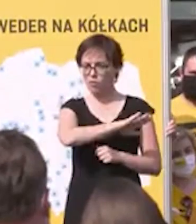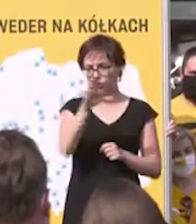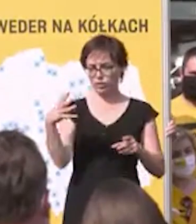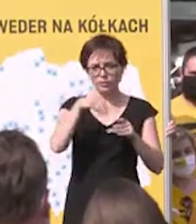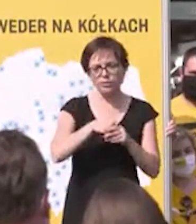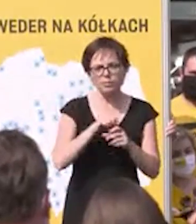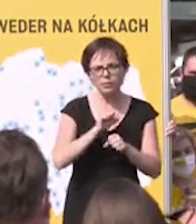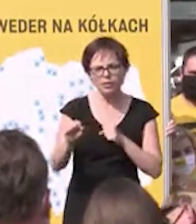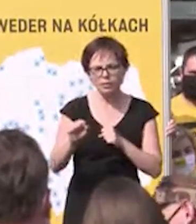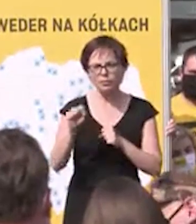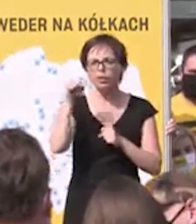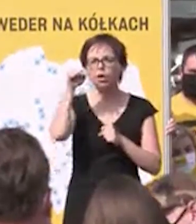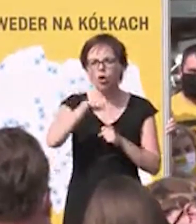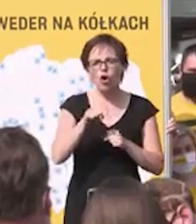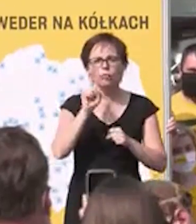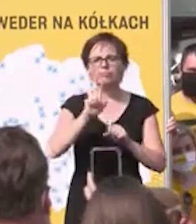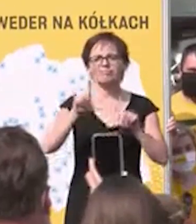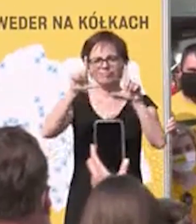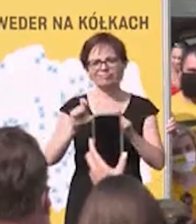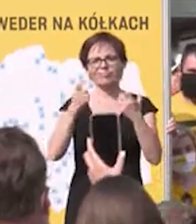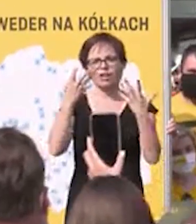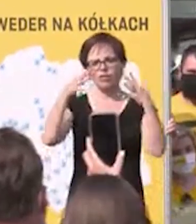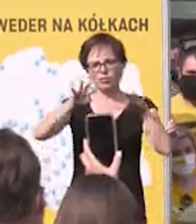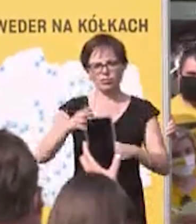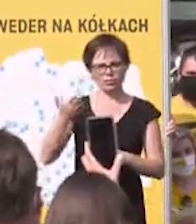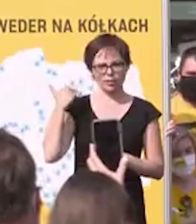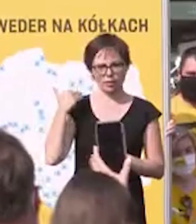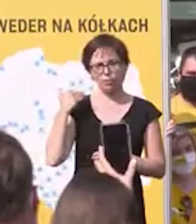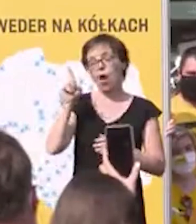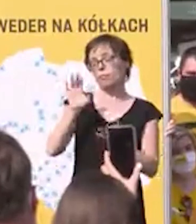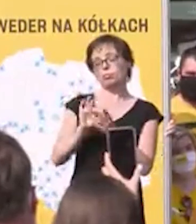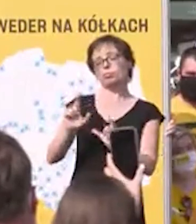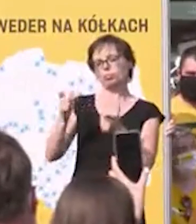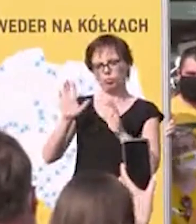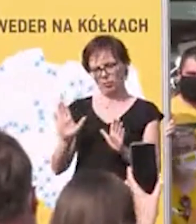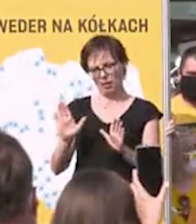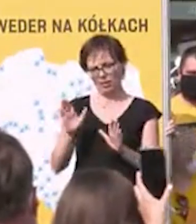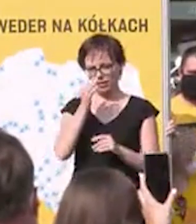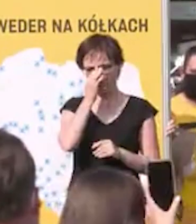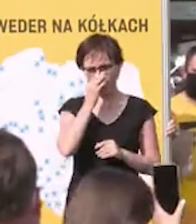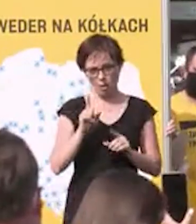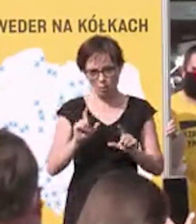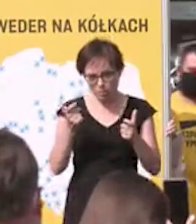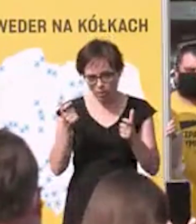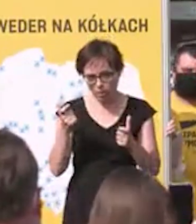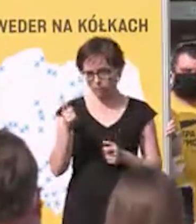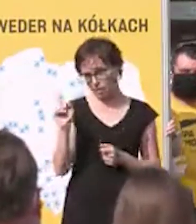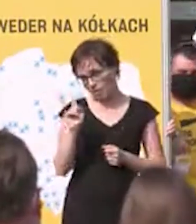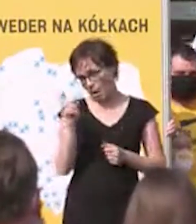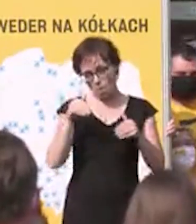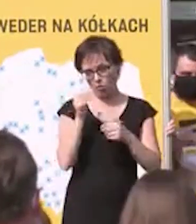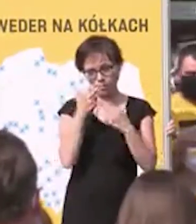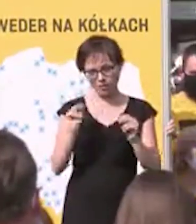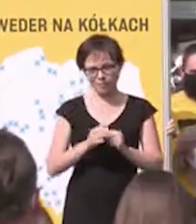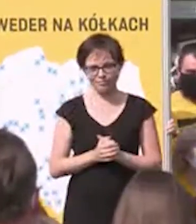uczestnikami. Ona zaczęła się jakieś 9 miesięcy temu. Przypadek? Nie sądzę. Na początku